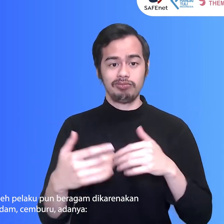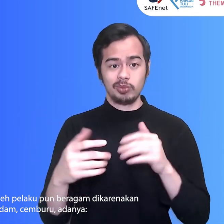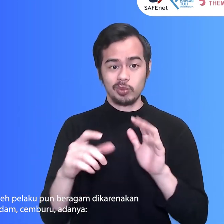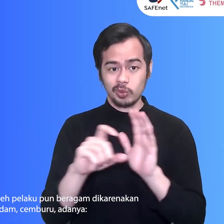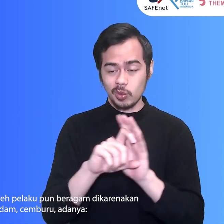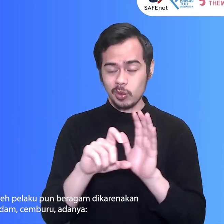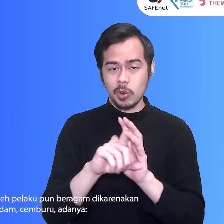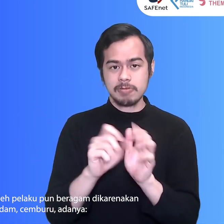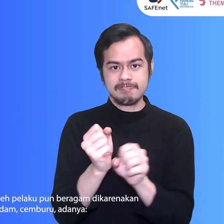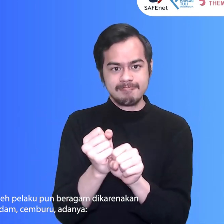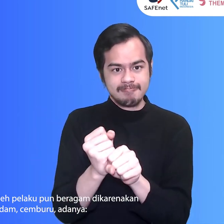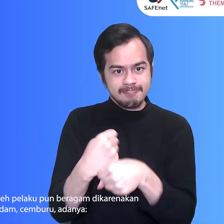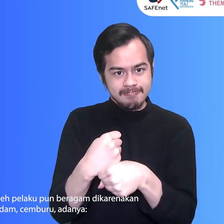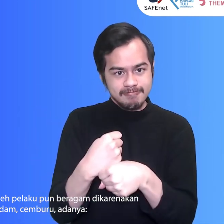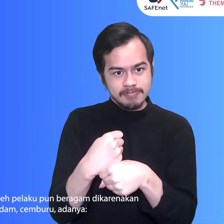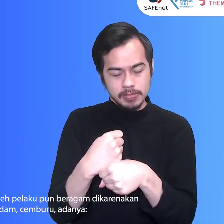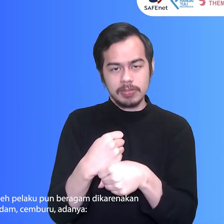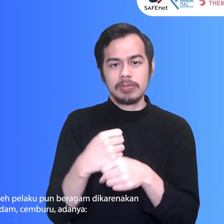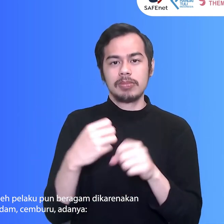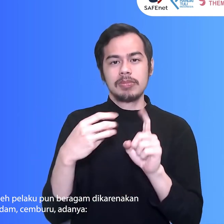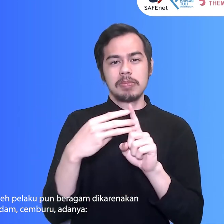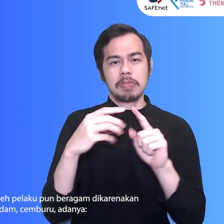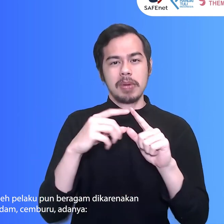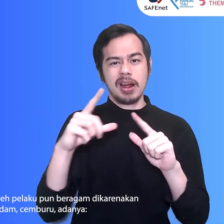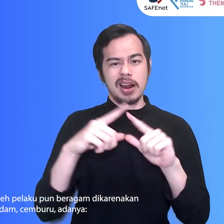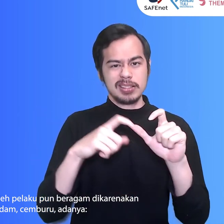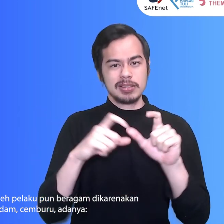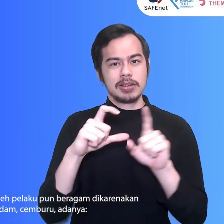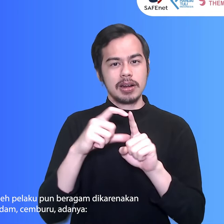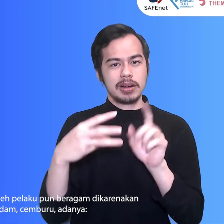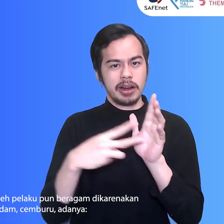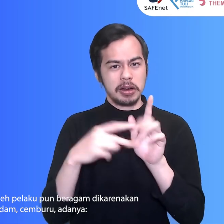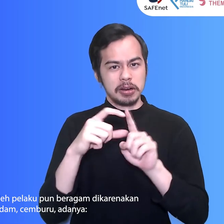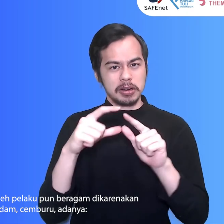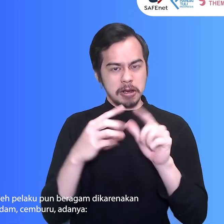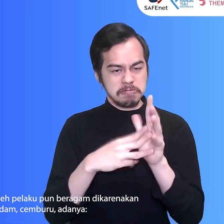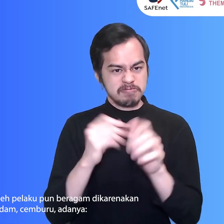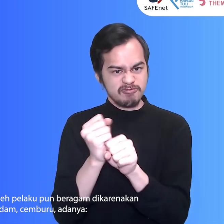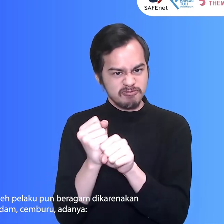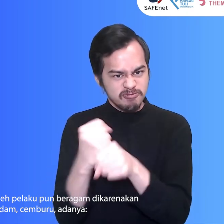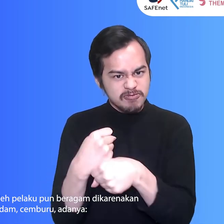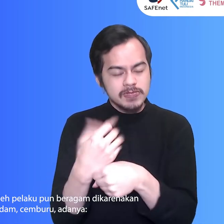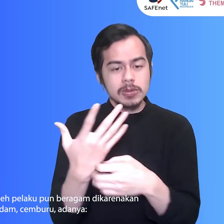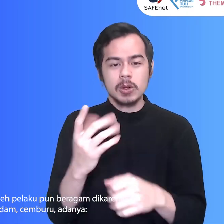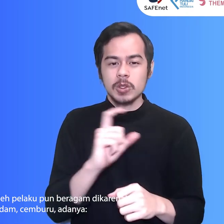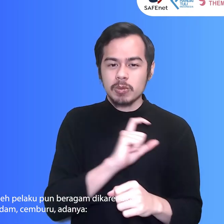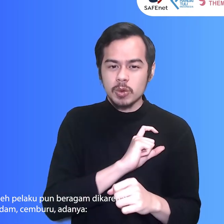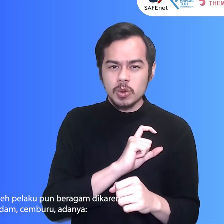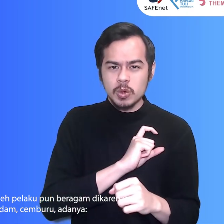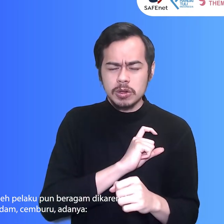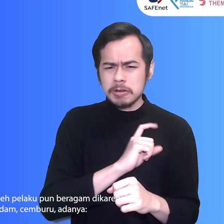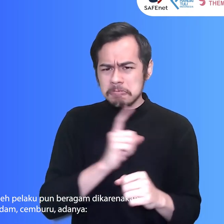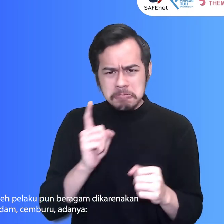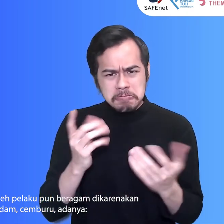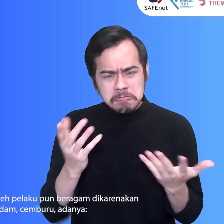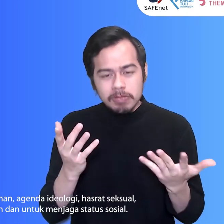Hai adanya agenda politik Hai kemarahan agenda ideologi hasrat